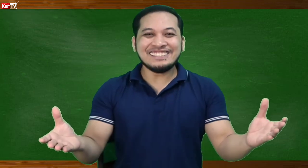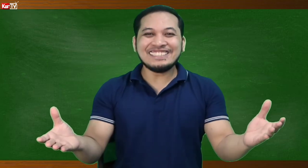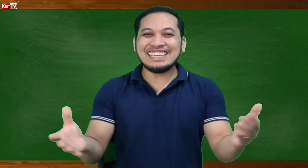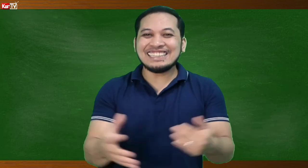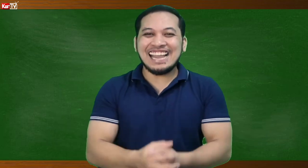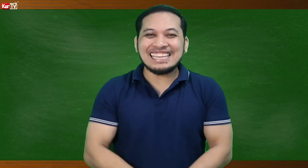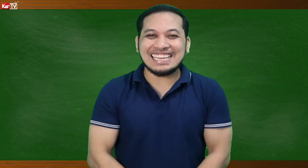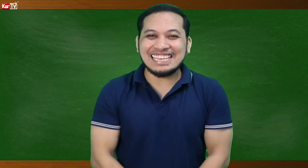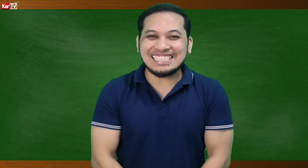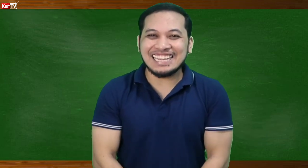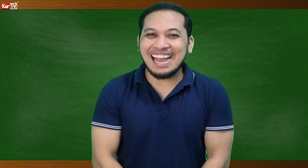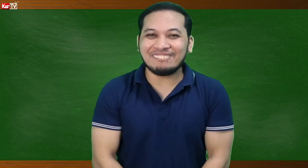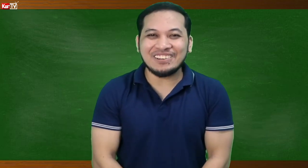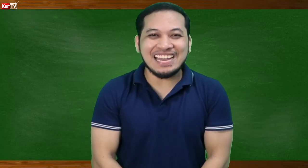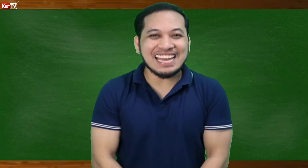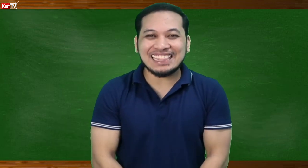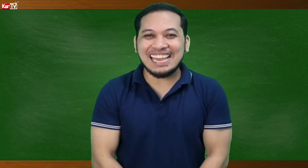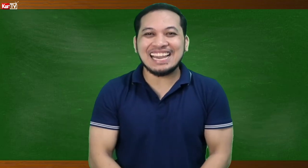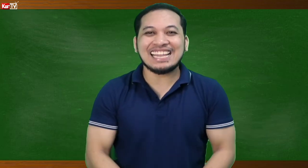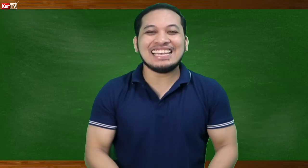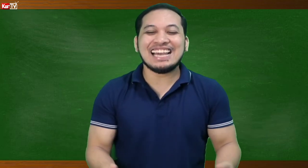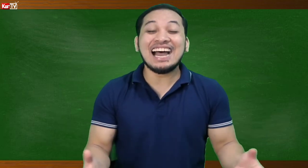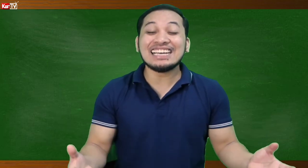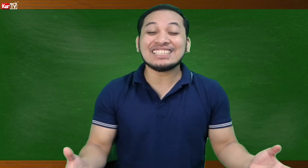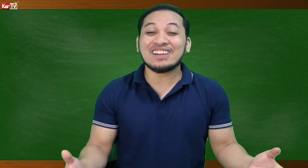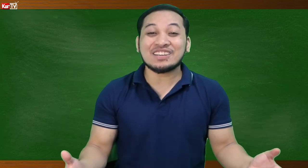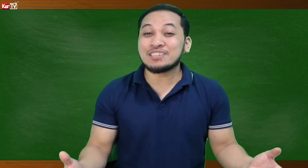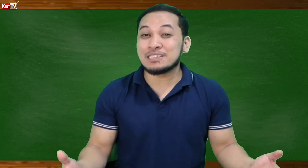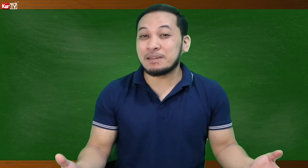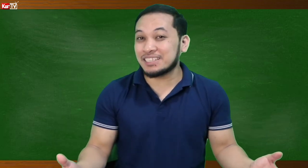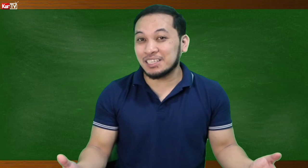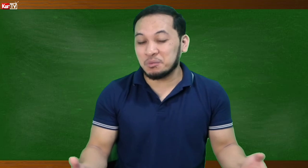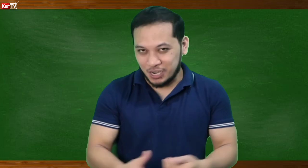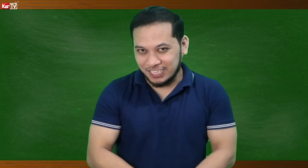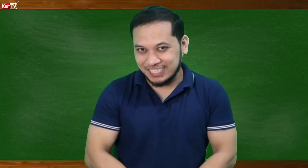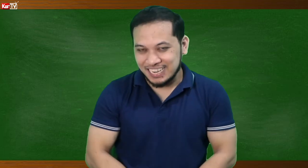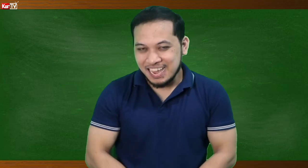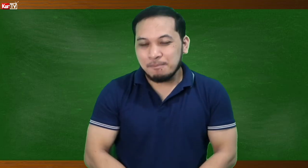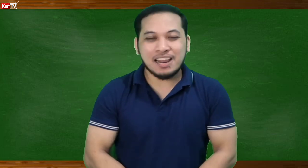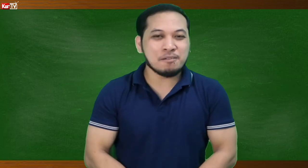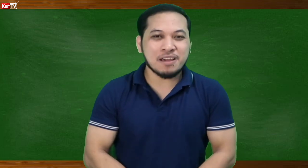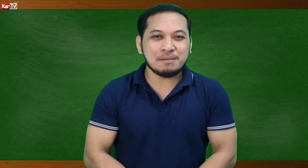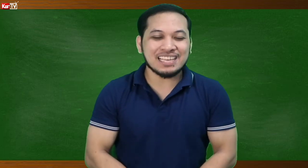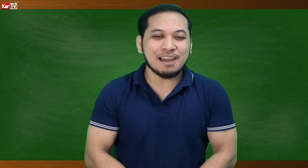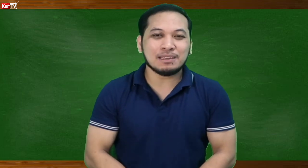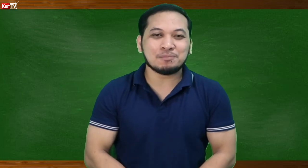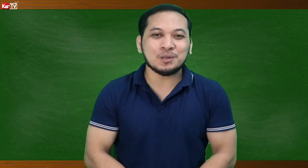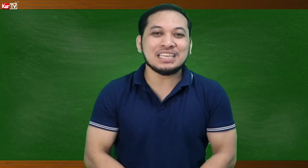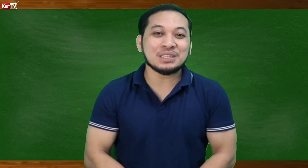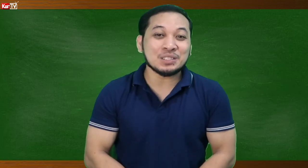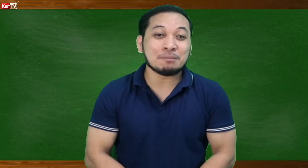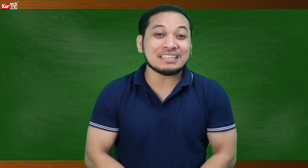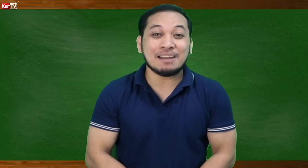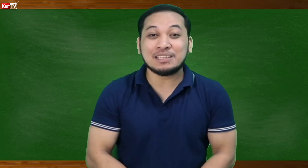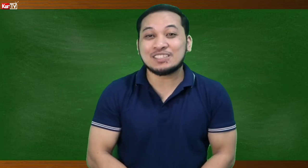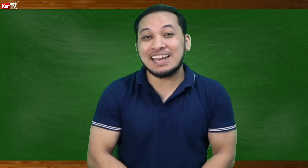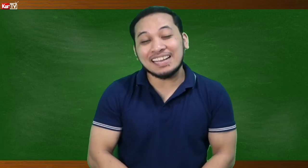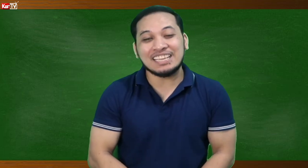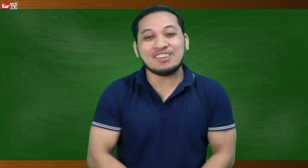Ayun! At naisenyas na nga po natin ang ilan sa mga Christmas special words. Maraming maraming salamat po dito sa pagsama niyo sa akin ngayong